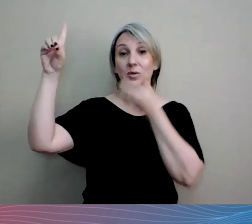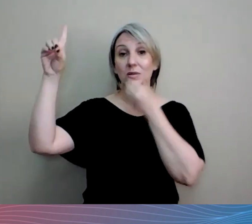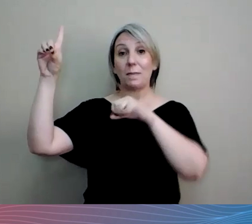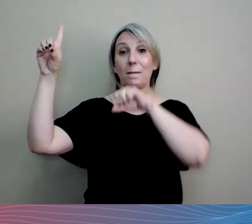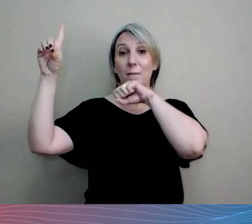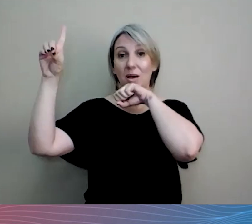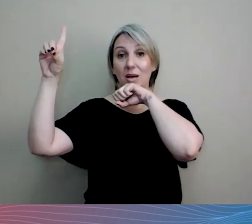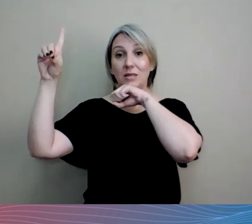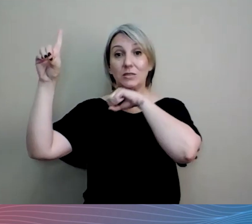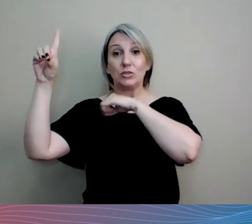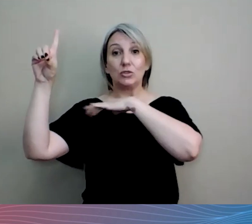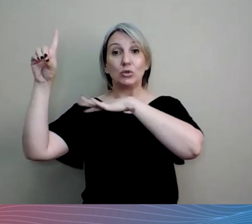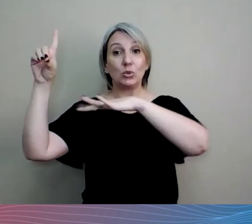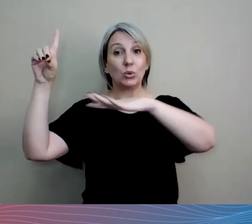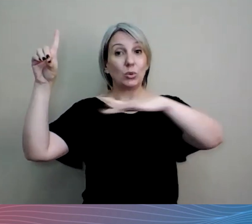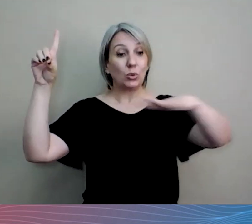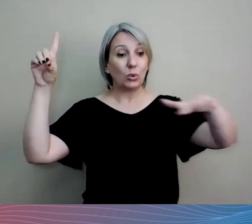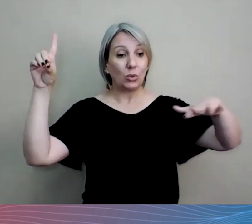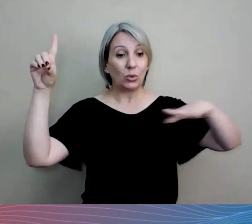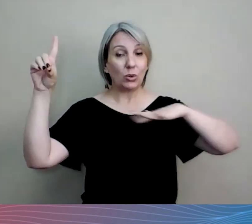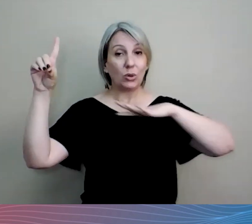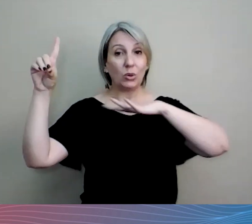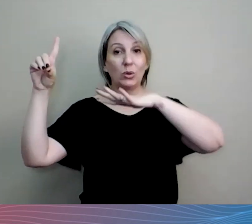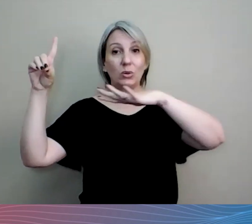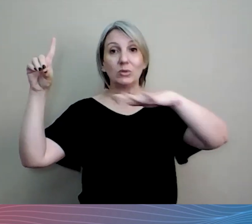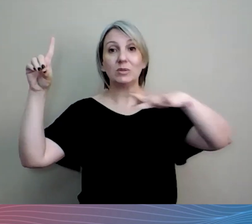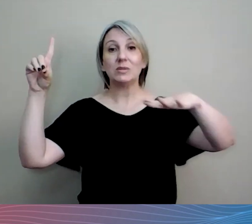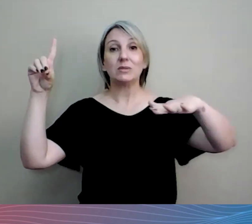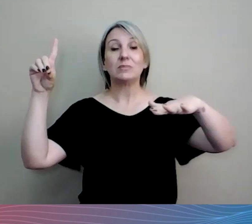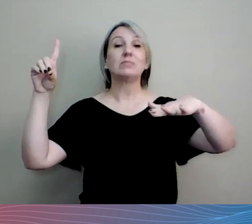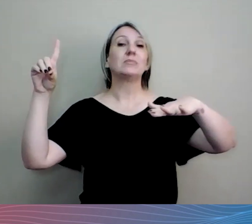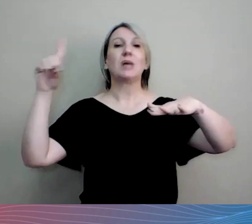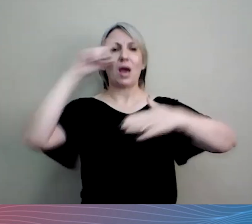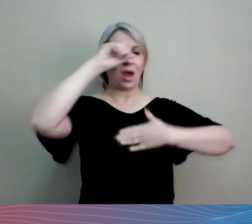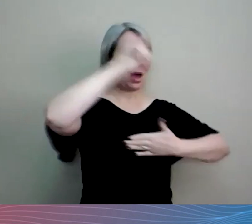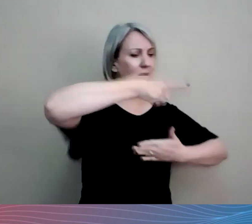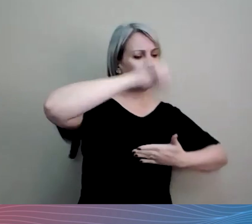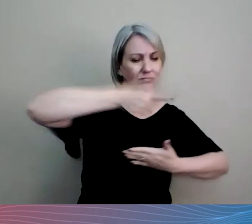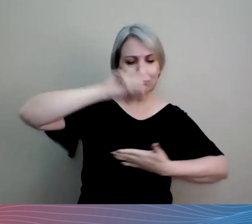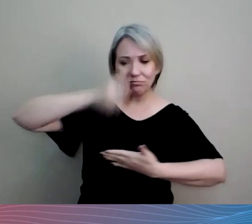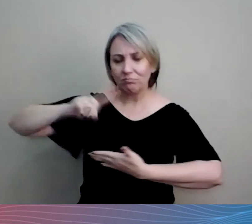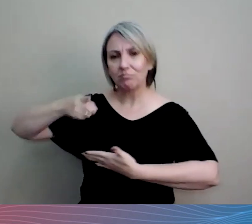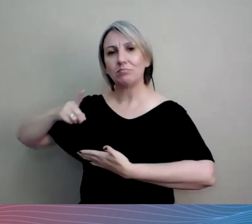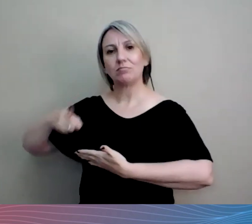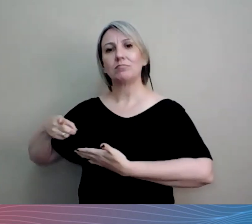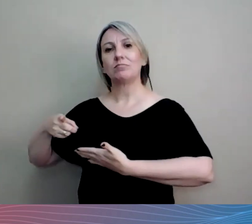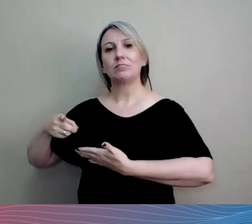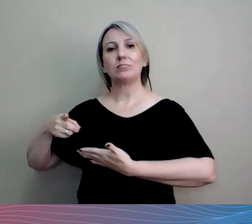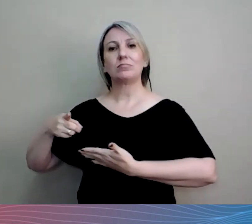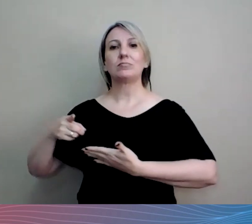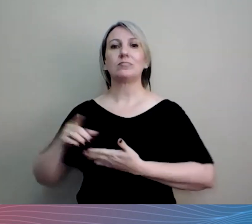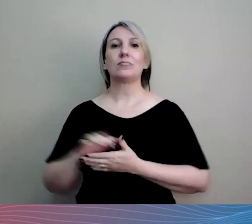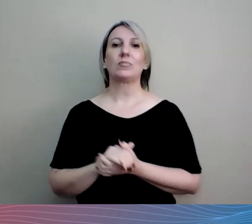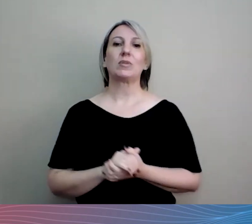as coisas. Também indica que tem autoridade sobre todas as coisas, tá? Por meio de todos, refere-se a Cristo, por meio de